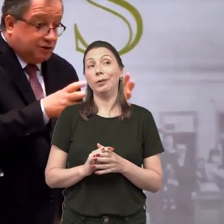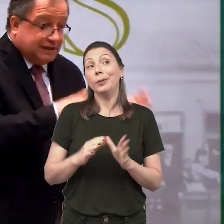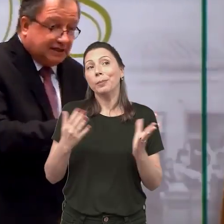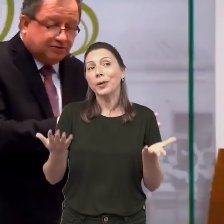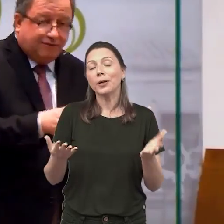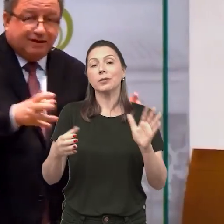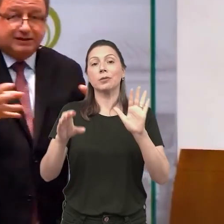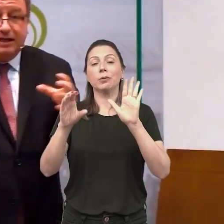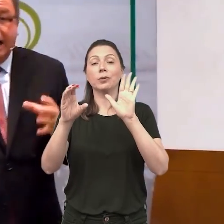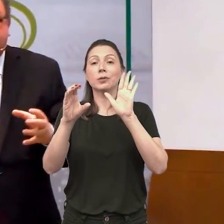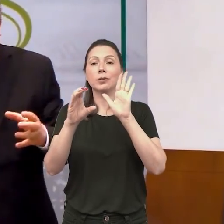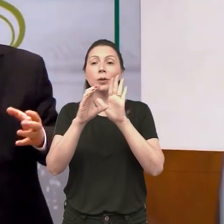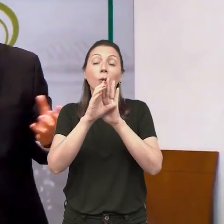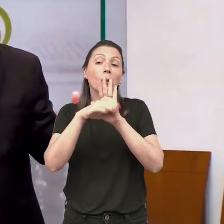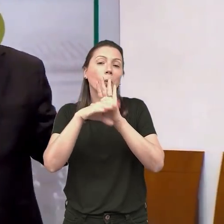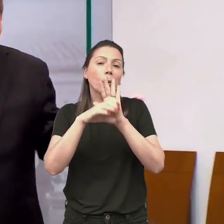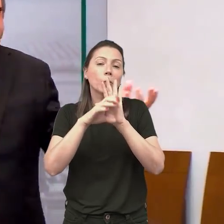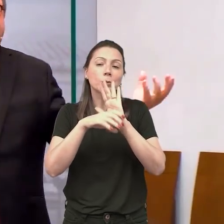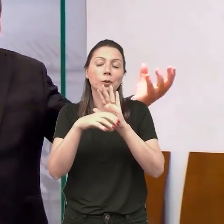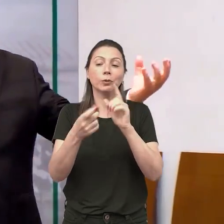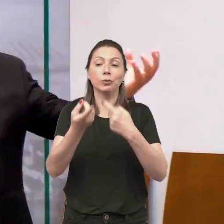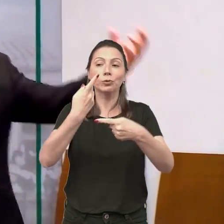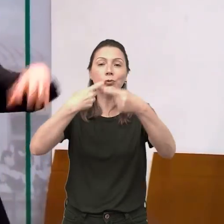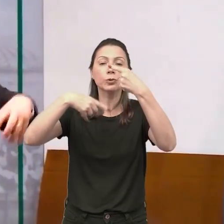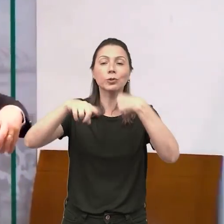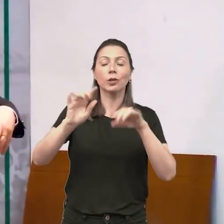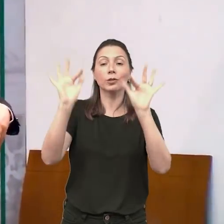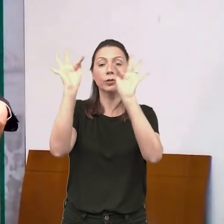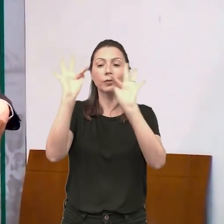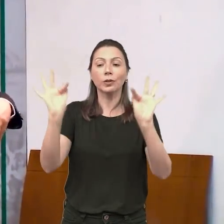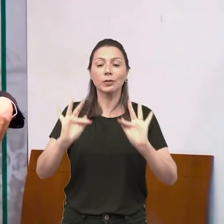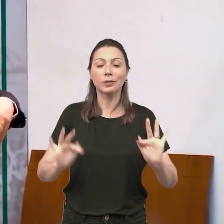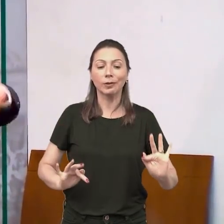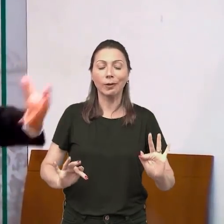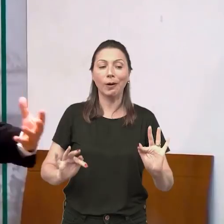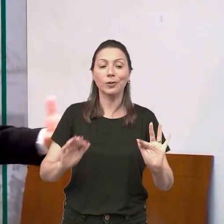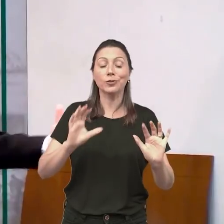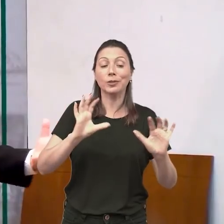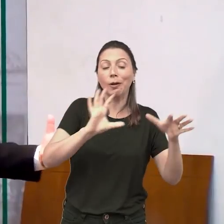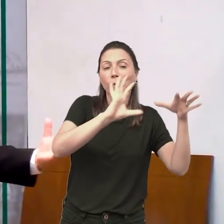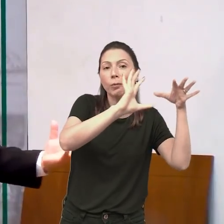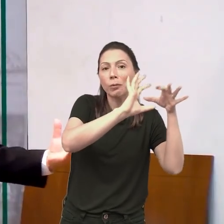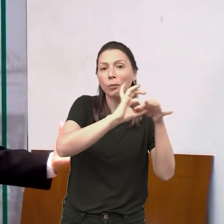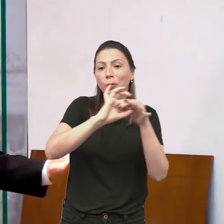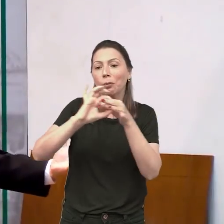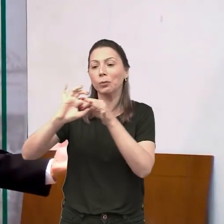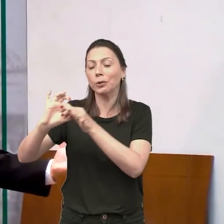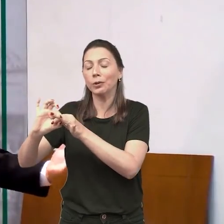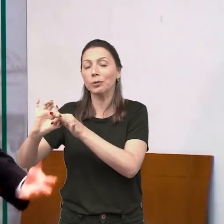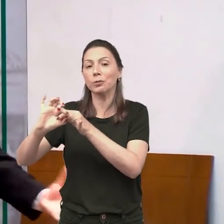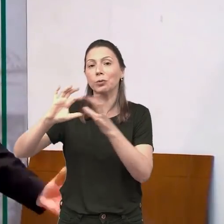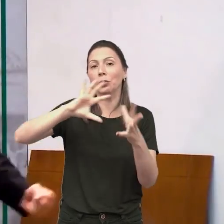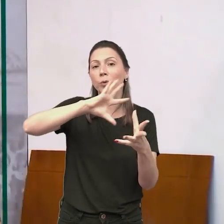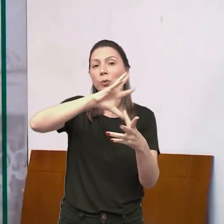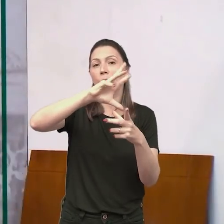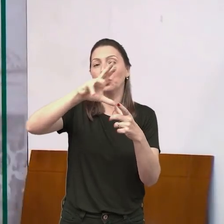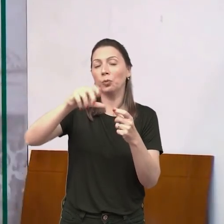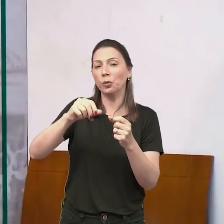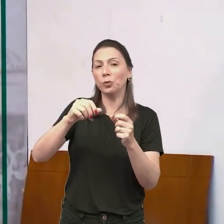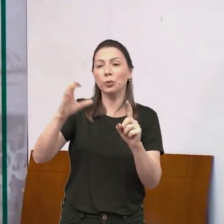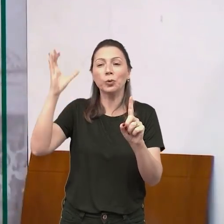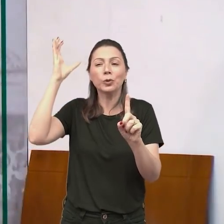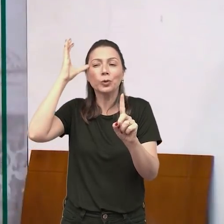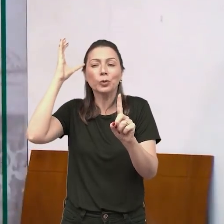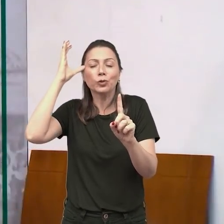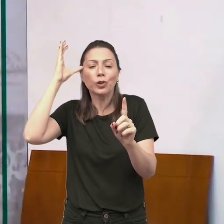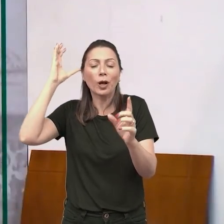conceito de sucesso e felicidade, ele está no contexto do mundo que jaz o que é no maligno.